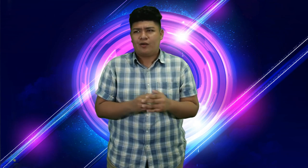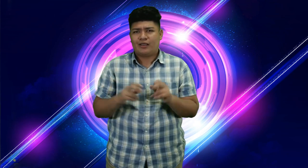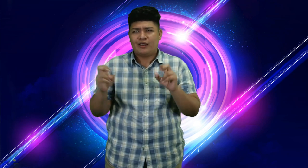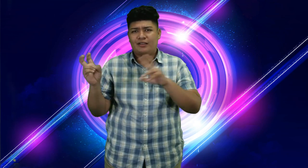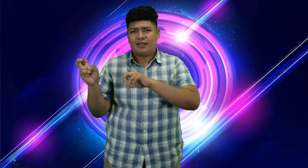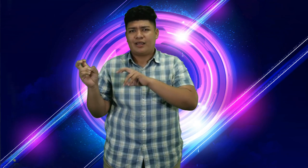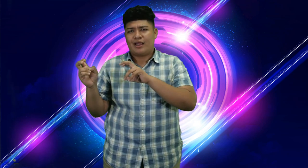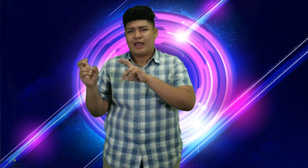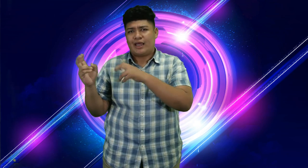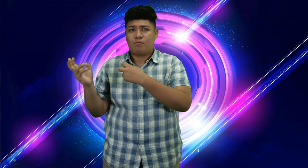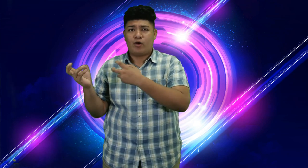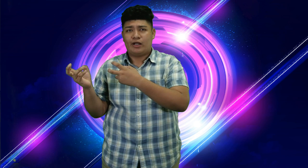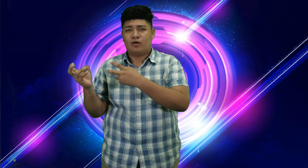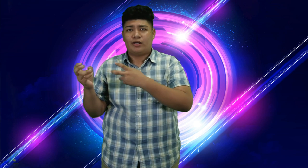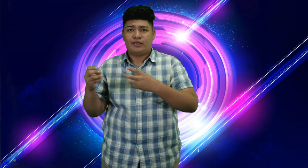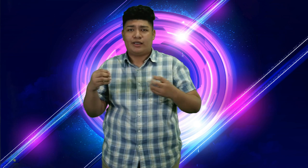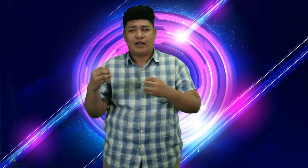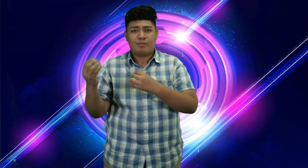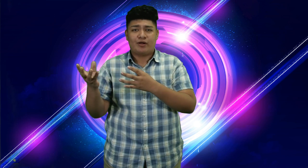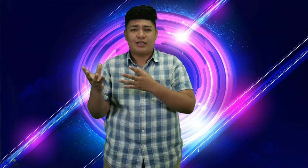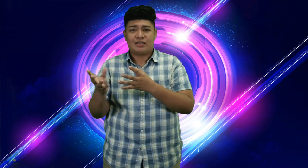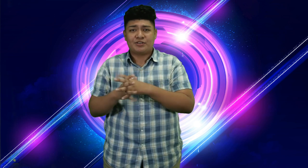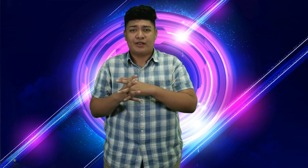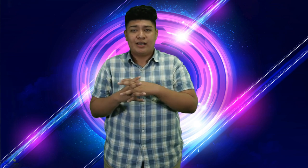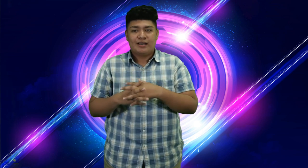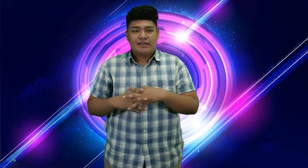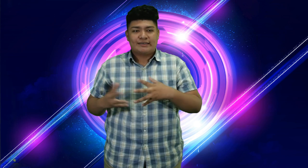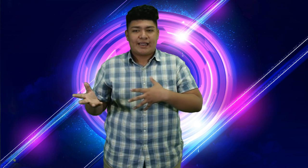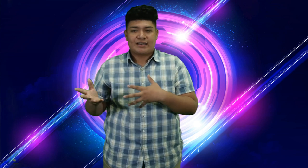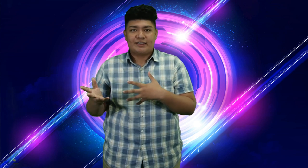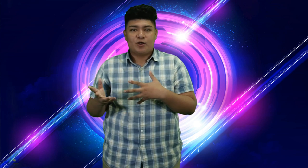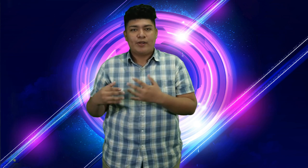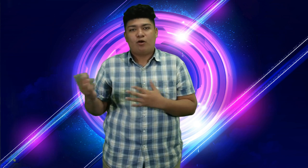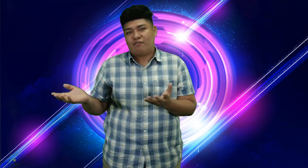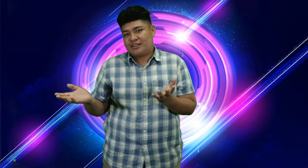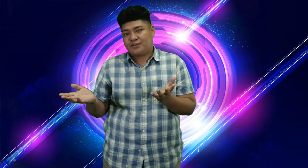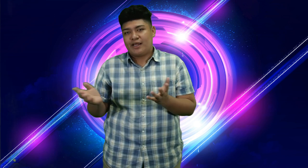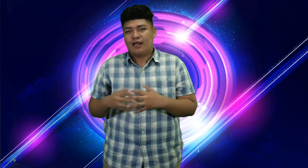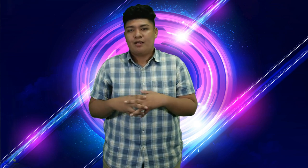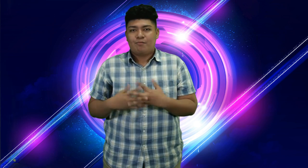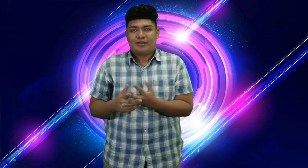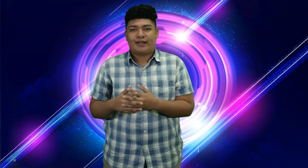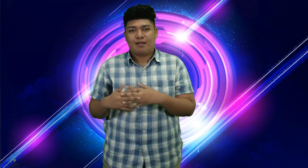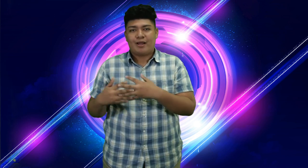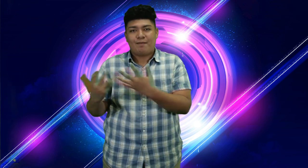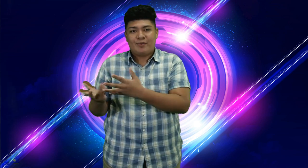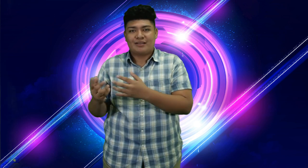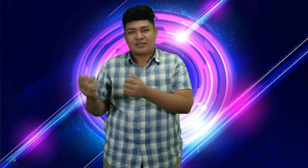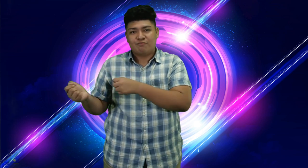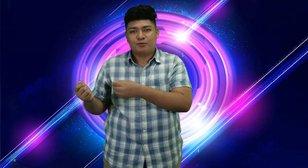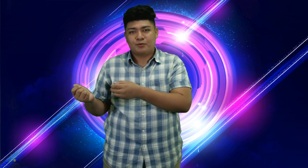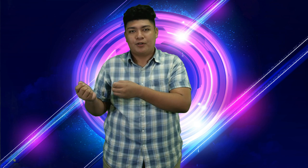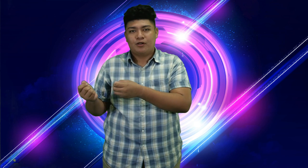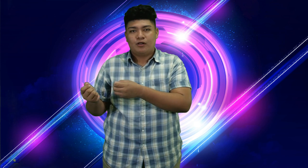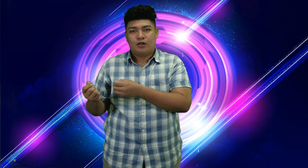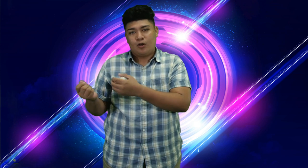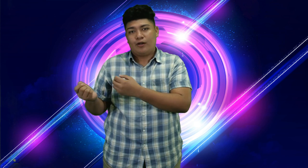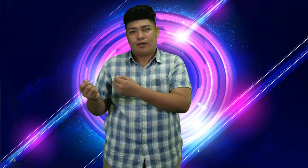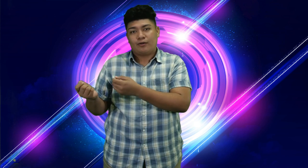que dice que es bueno y tiene las mejores intenciones música sin novia o las princesas mientras que el más es pinte es un futuro logra coronar